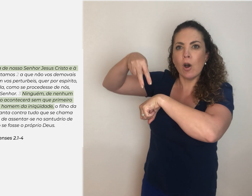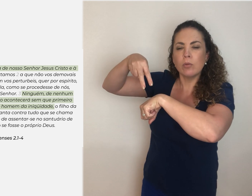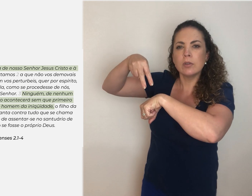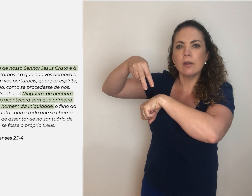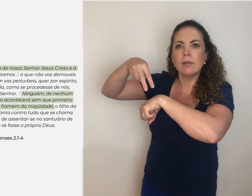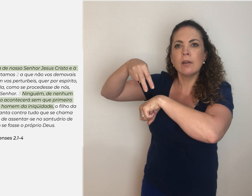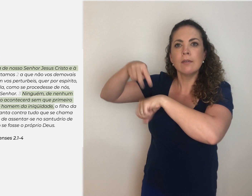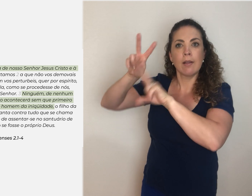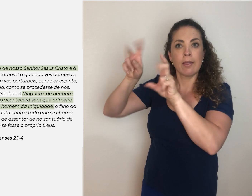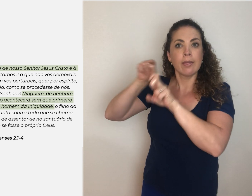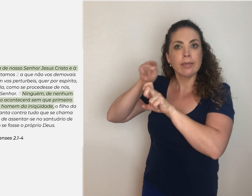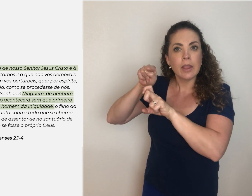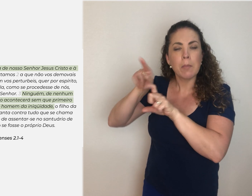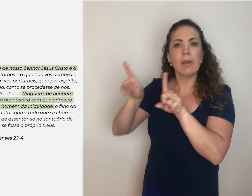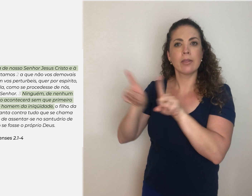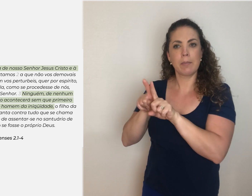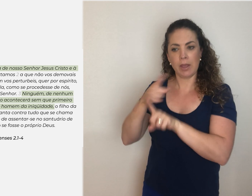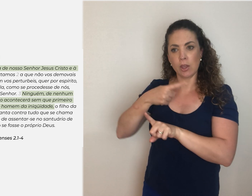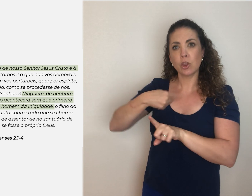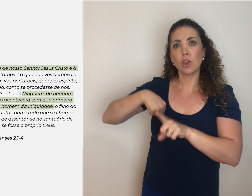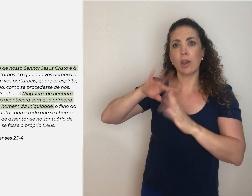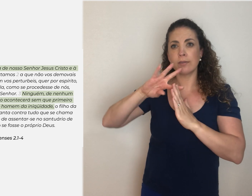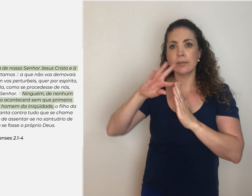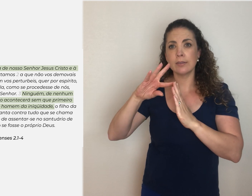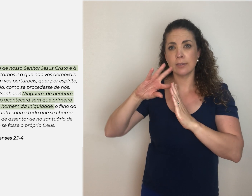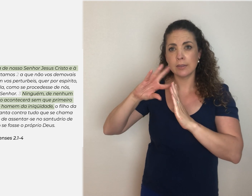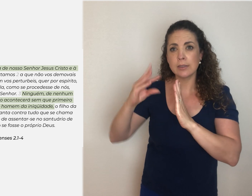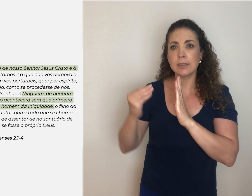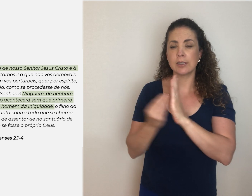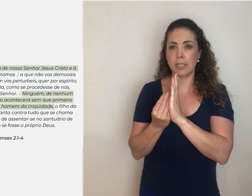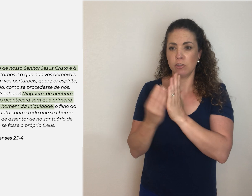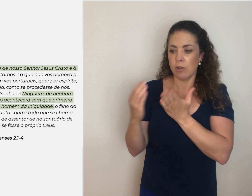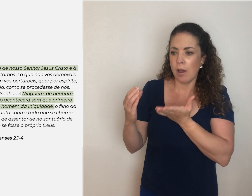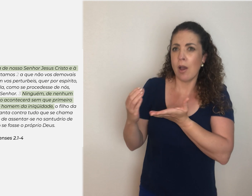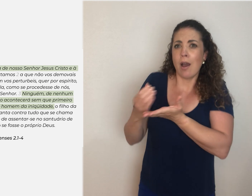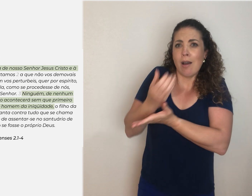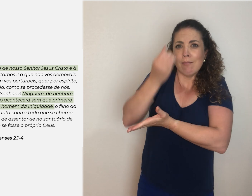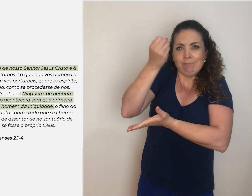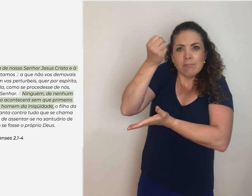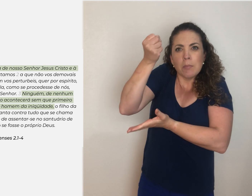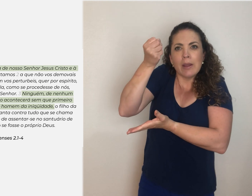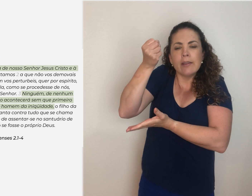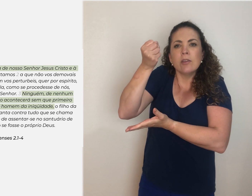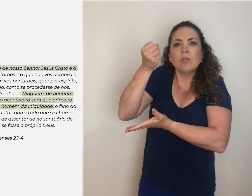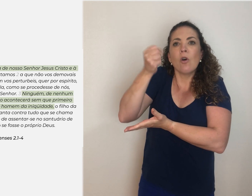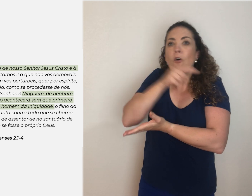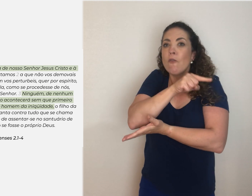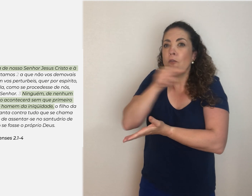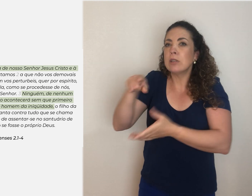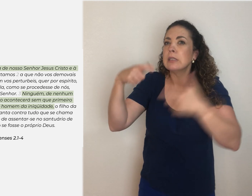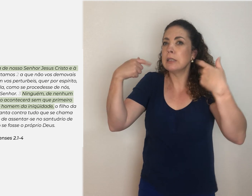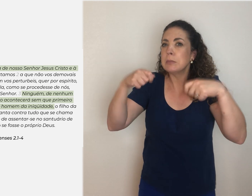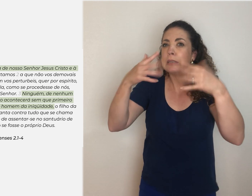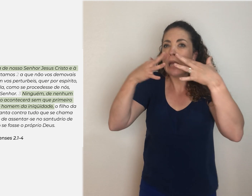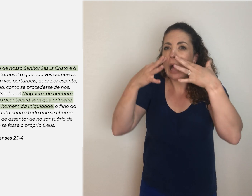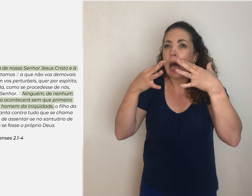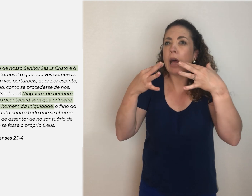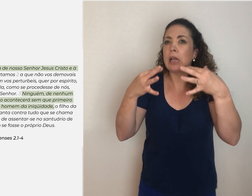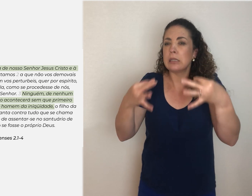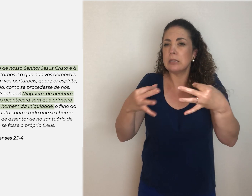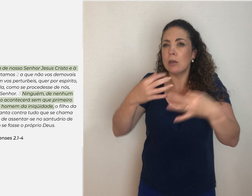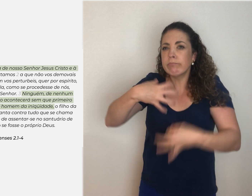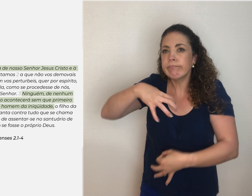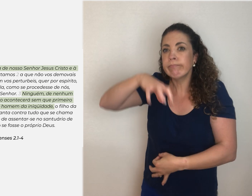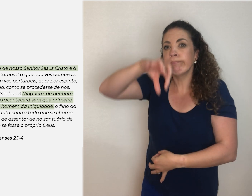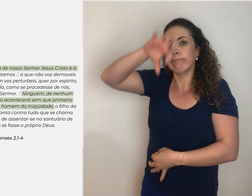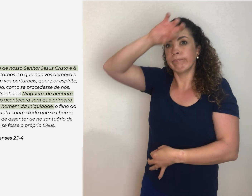nossa reunião com Ele, nós vos exortamos a que não vos demovais da vossa mente